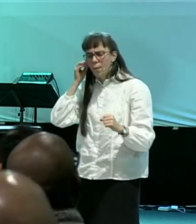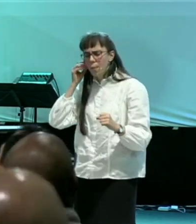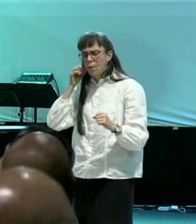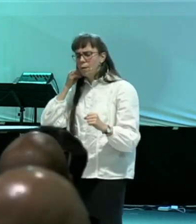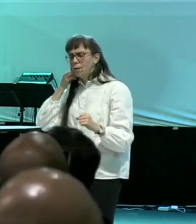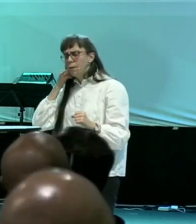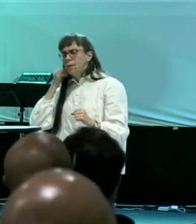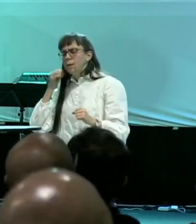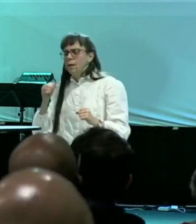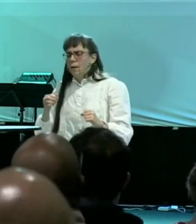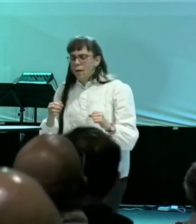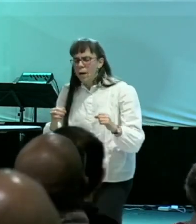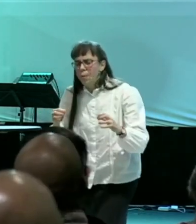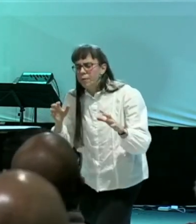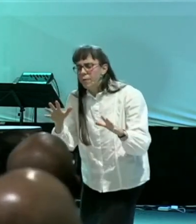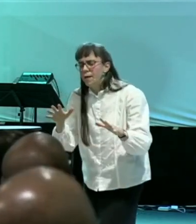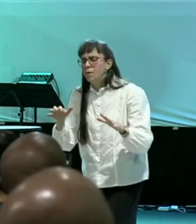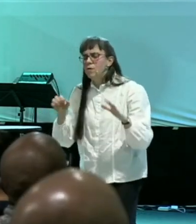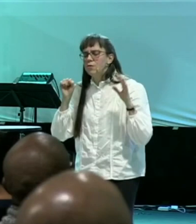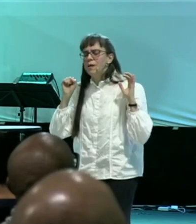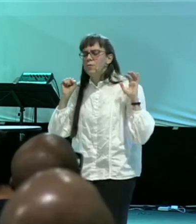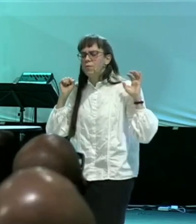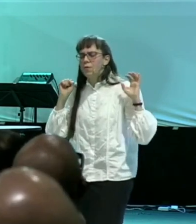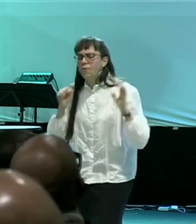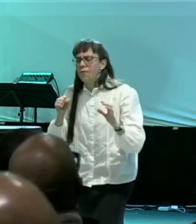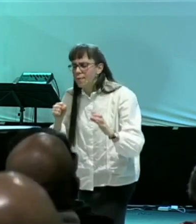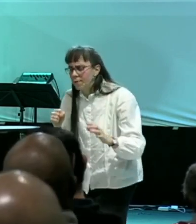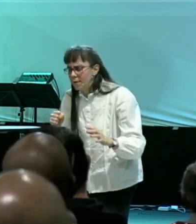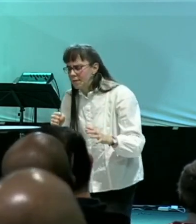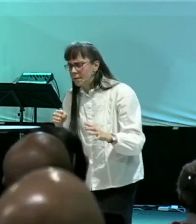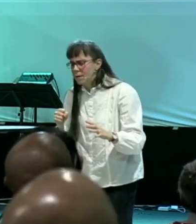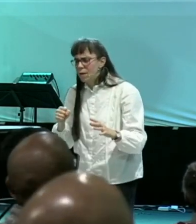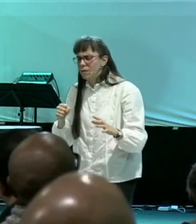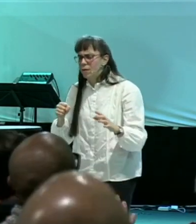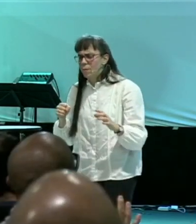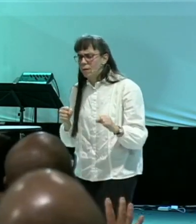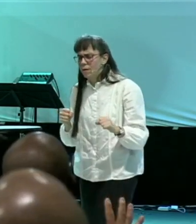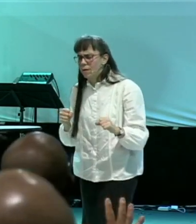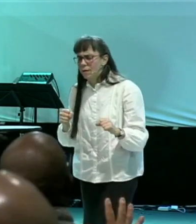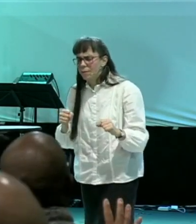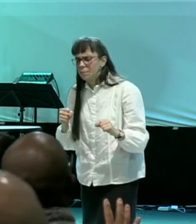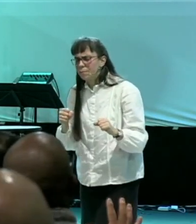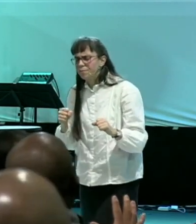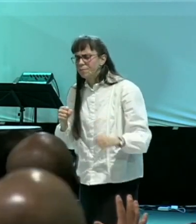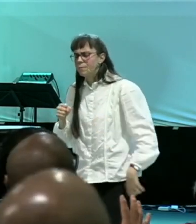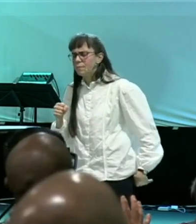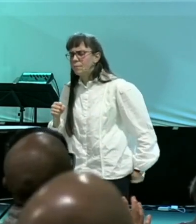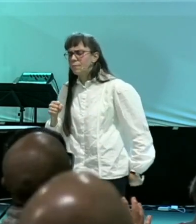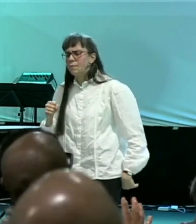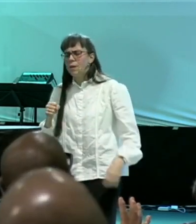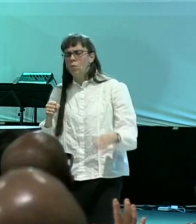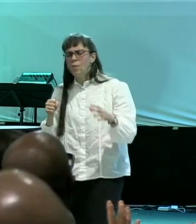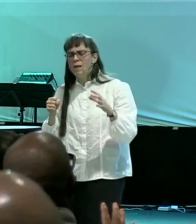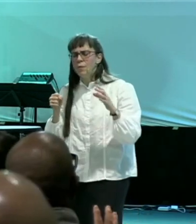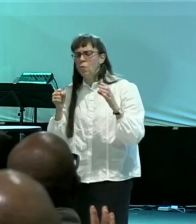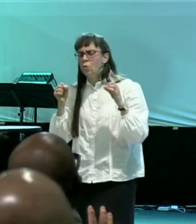Seigneur, nous te bénissons pour ta fidélité. Father, we just bless you for your faithfulness. Seigneur, nous croyons que celui qui a promis